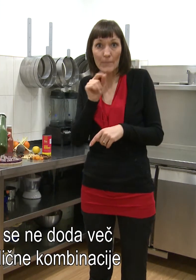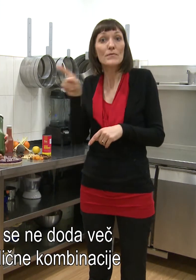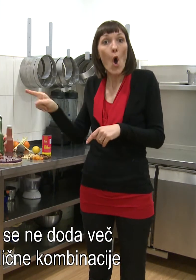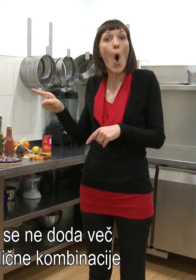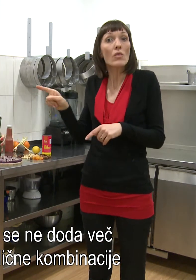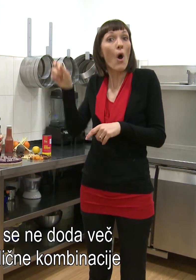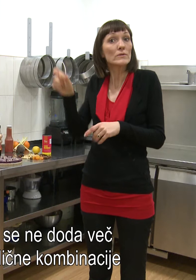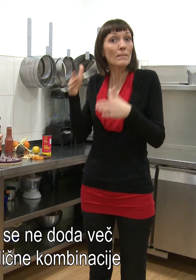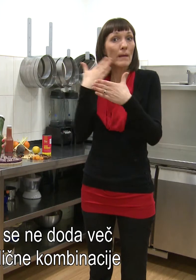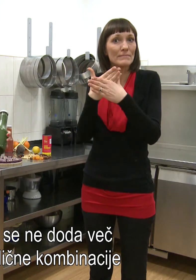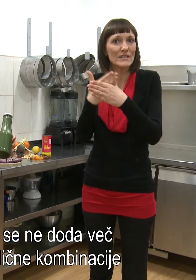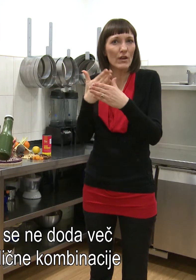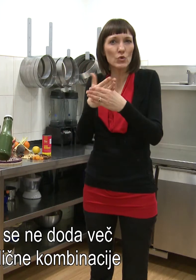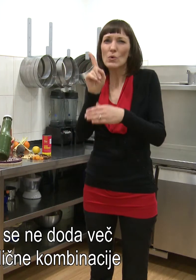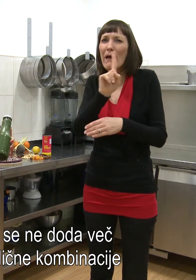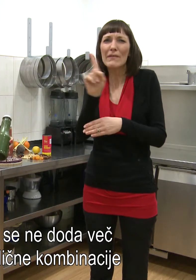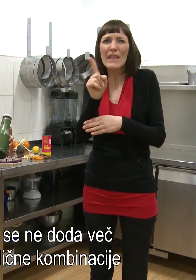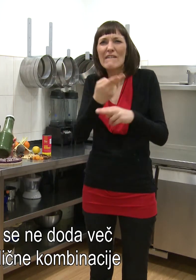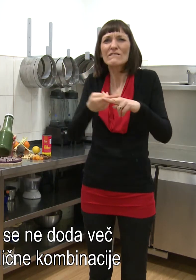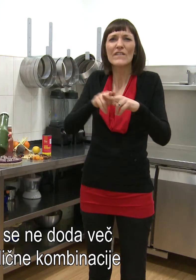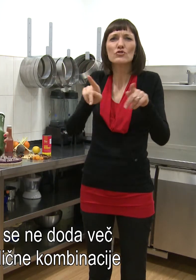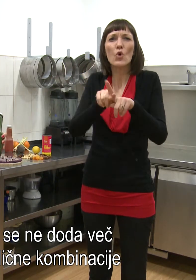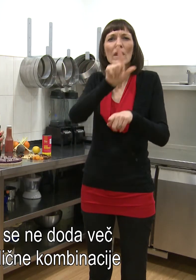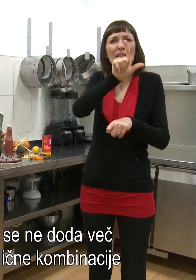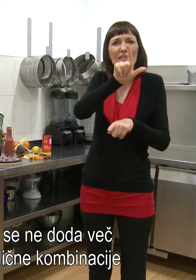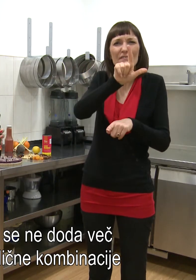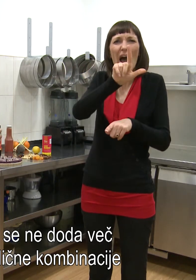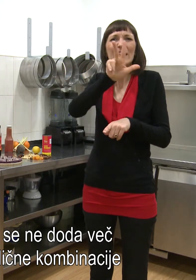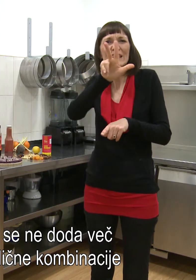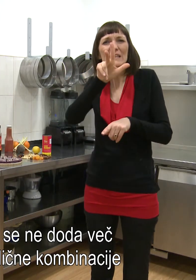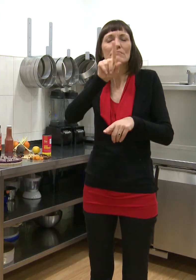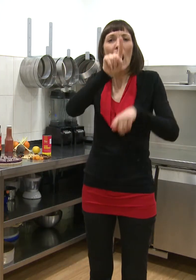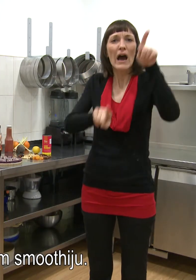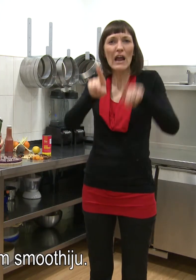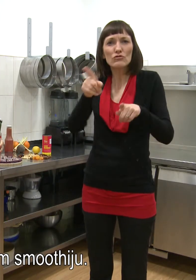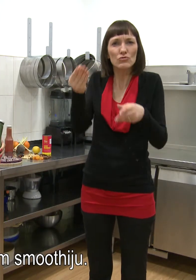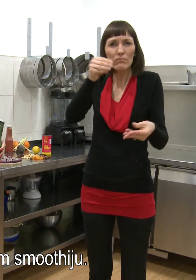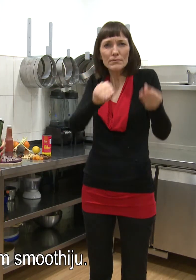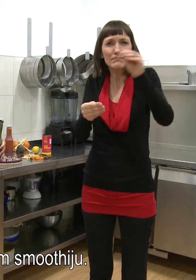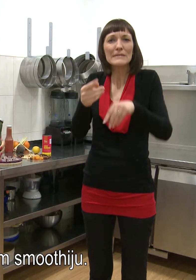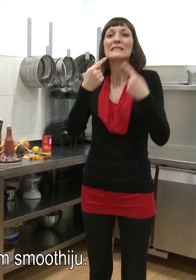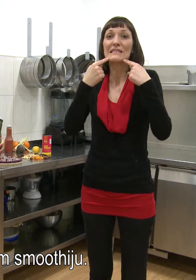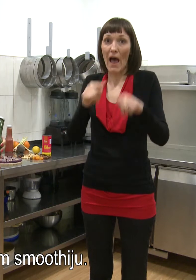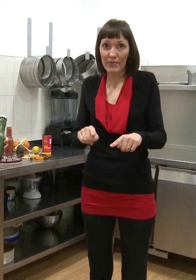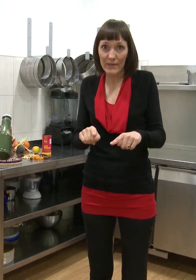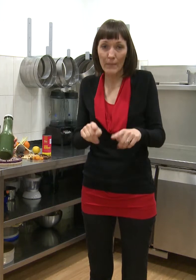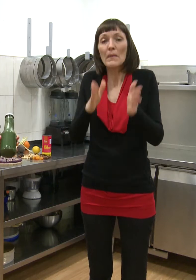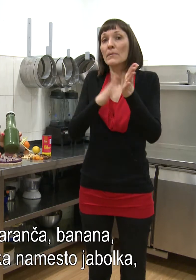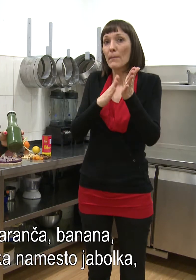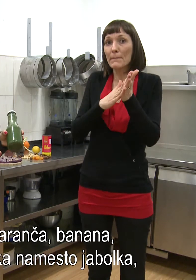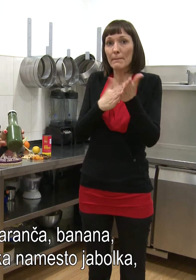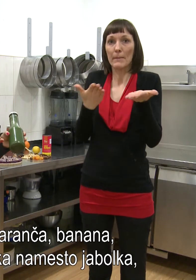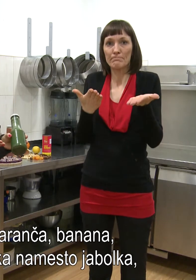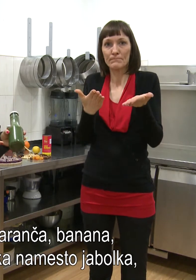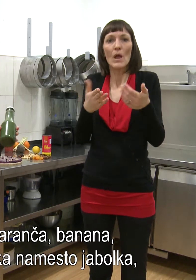osebno priporočam, da se ne daje več kot 2 do 3 različne kombinacije sadja v en smuti. Naprimer,